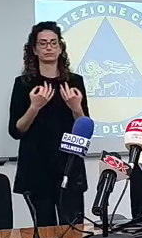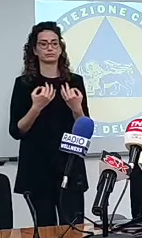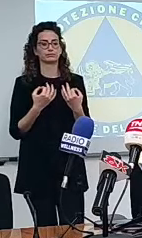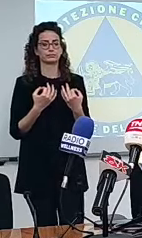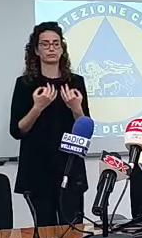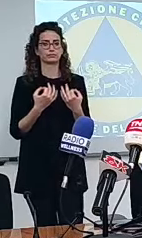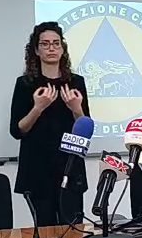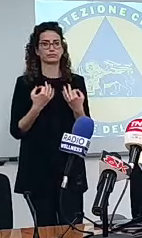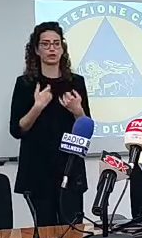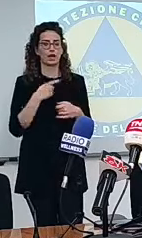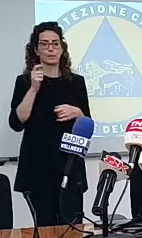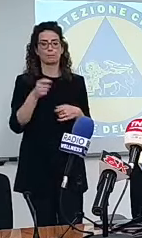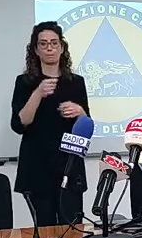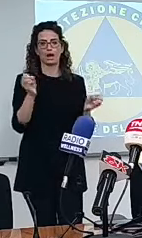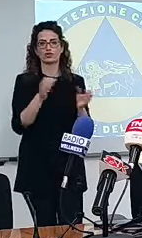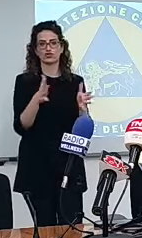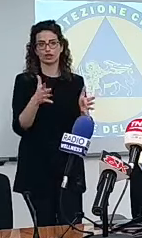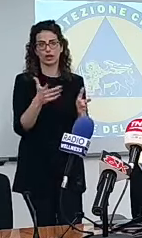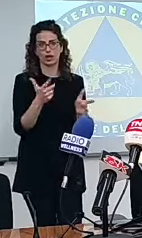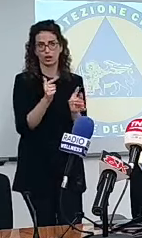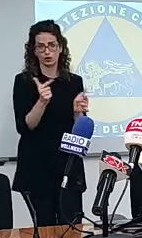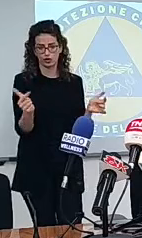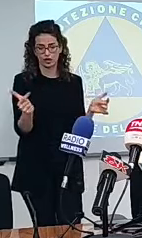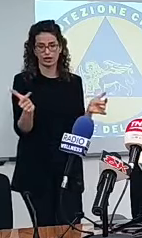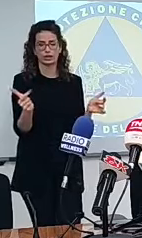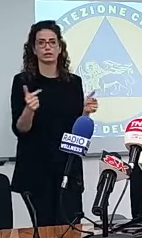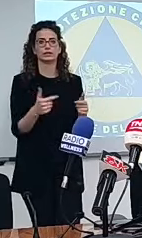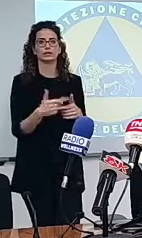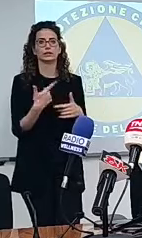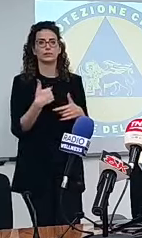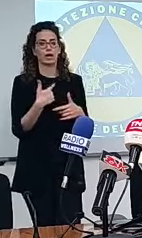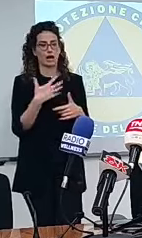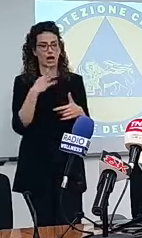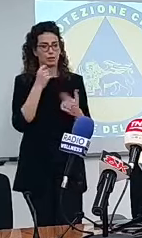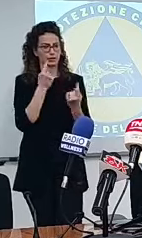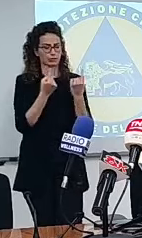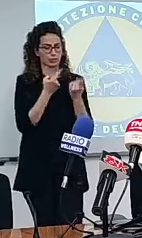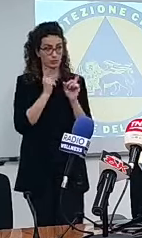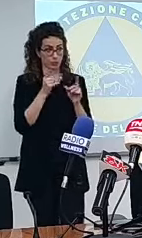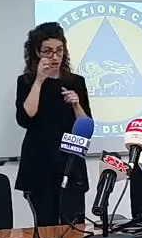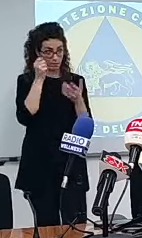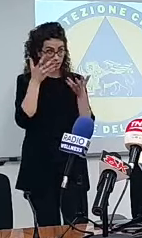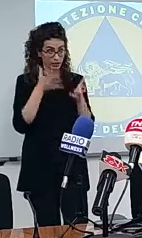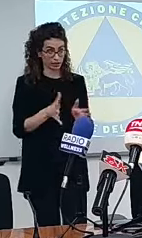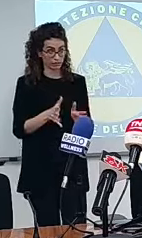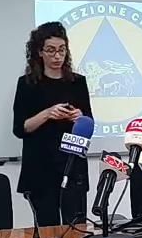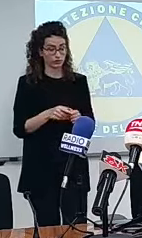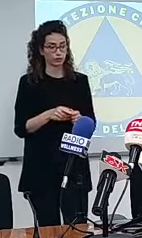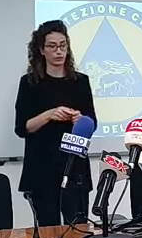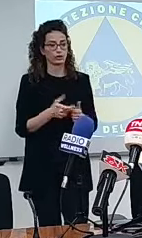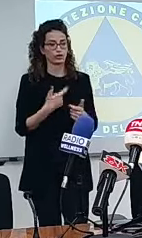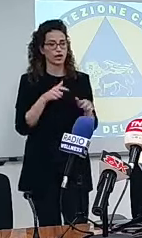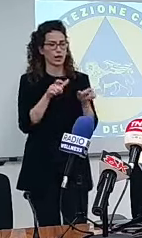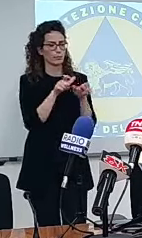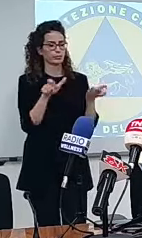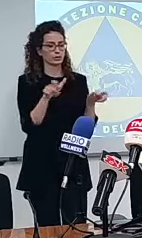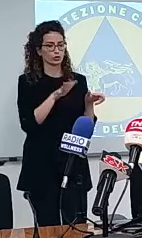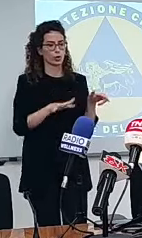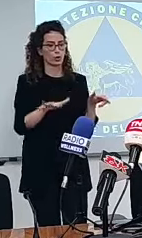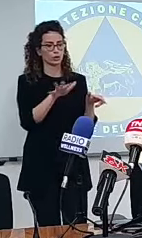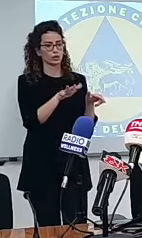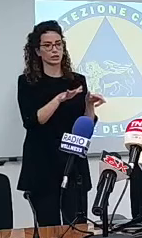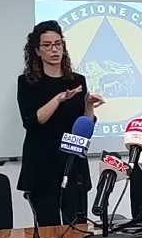la bacchetta magica non ce l'ha nessuno, ma avete capito cosa è successo? Cioè questi sono stagionali,